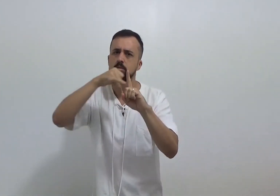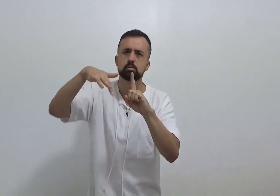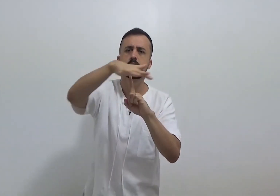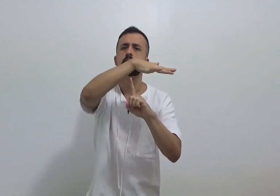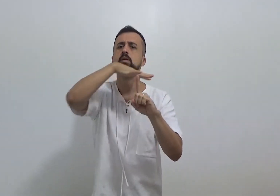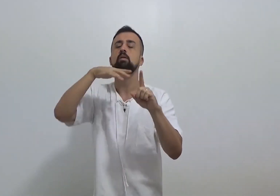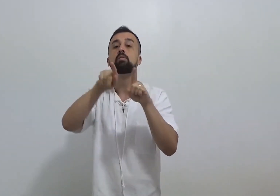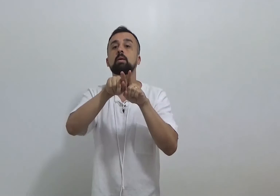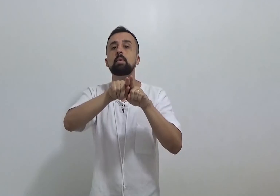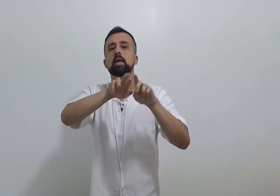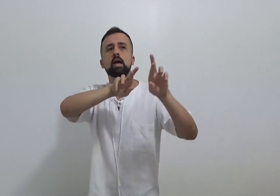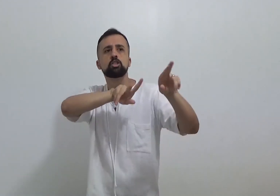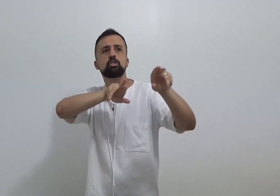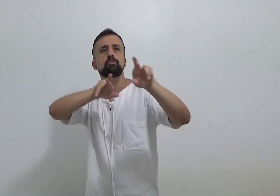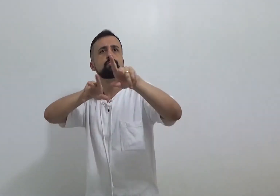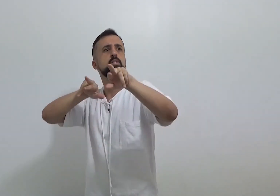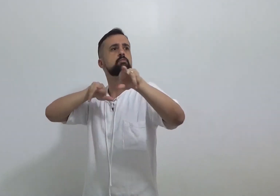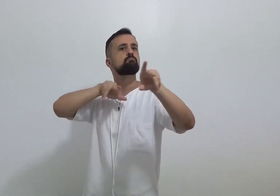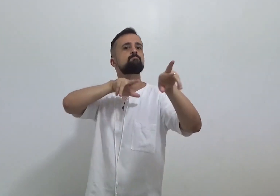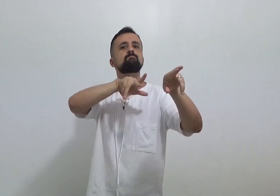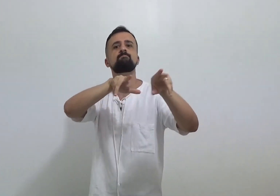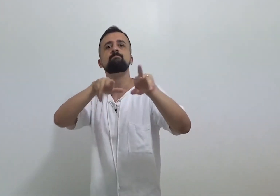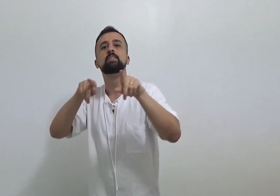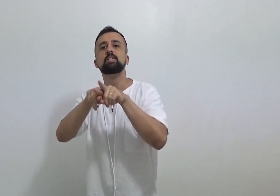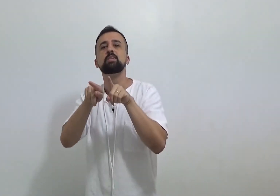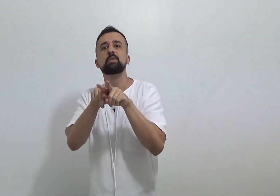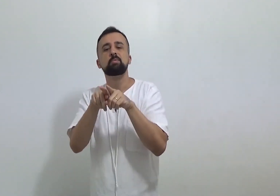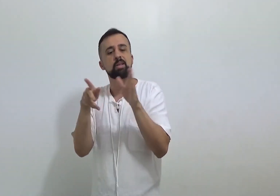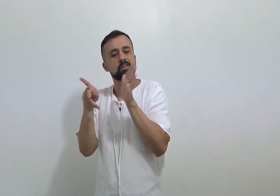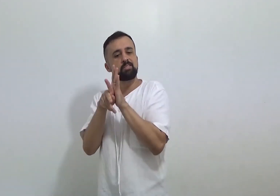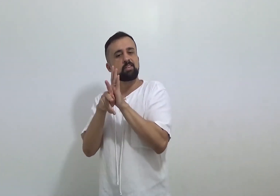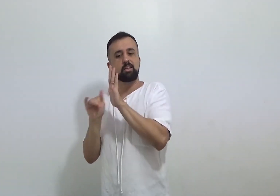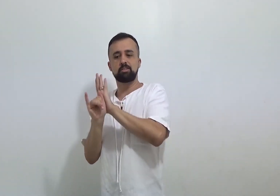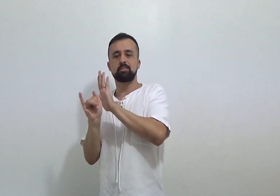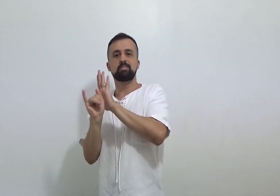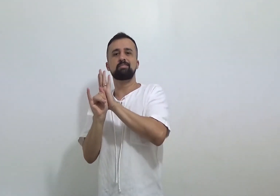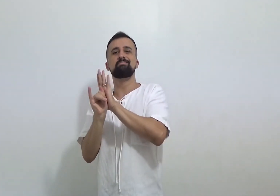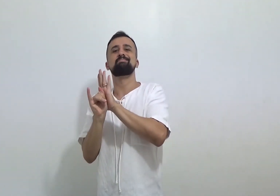devem ser garantidos os princípios da igualdade social,